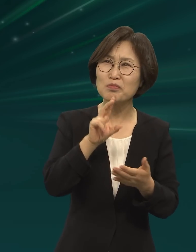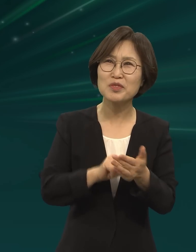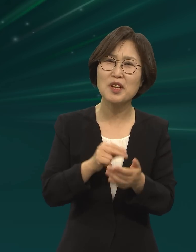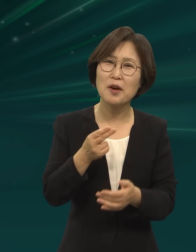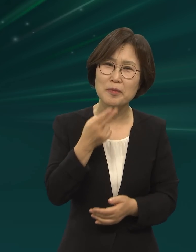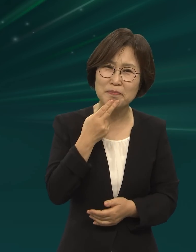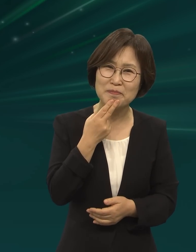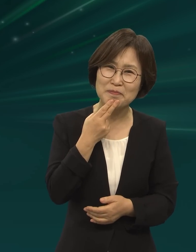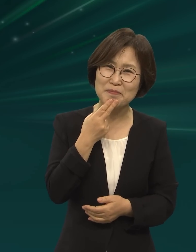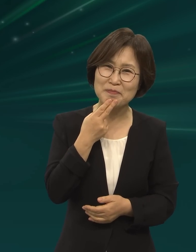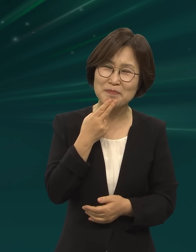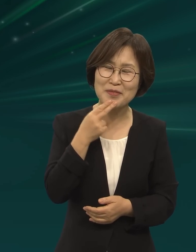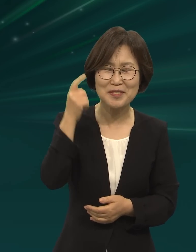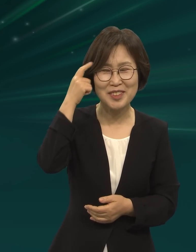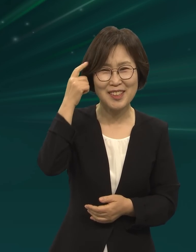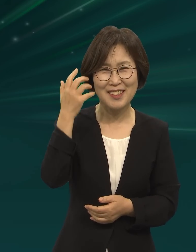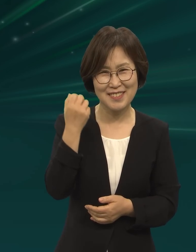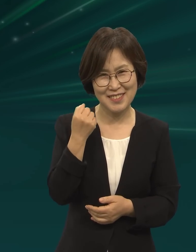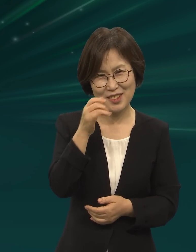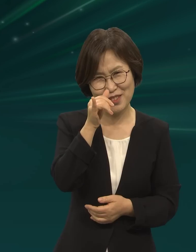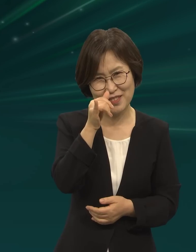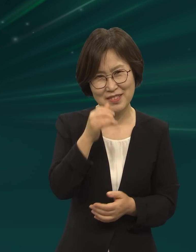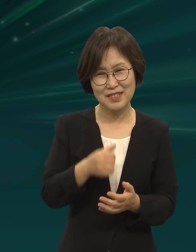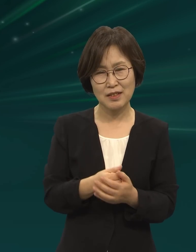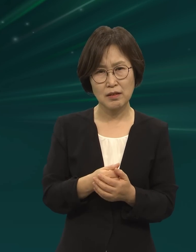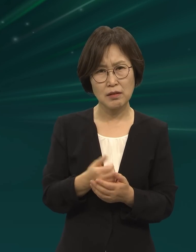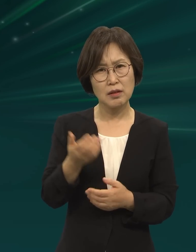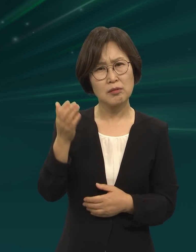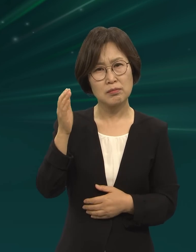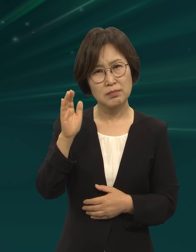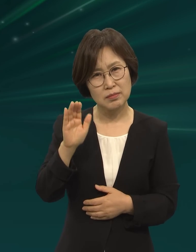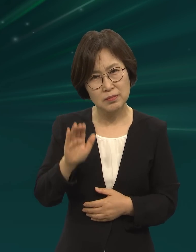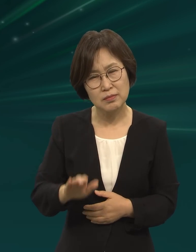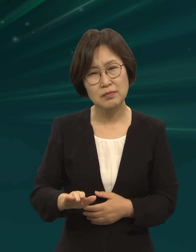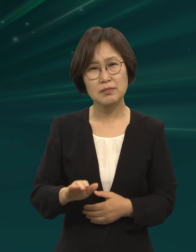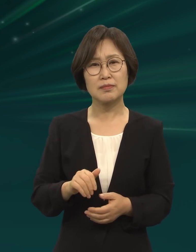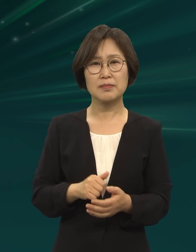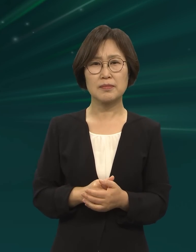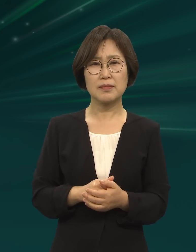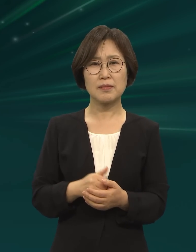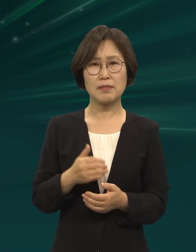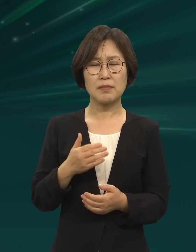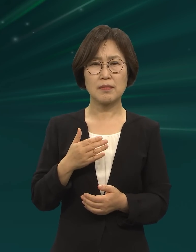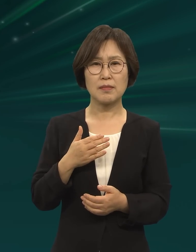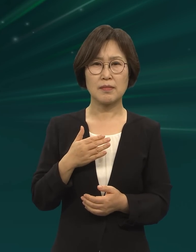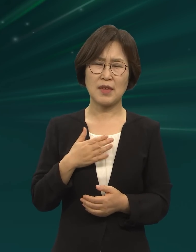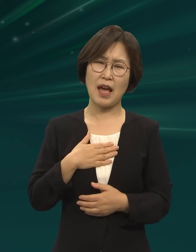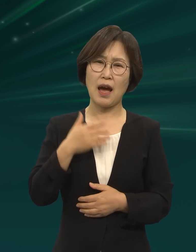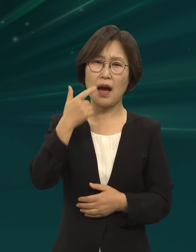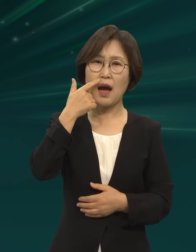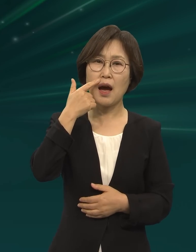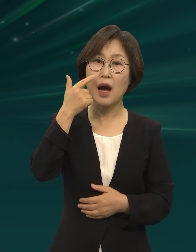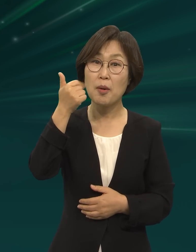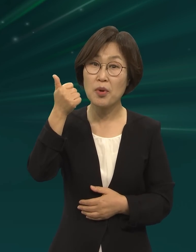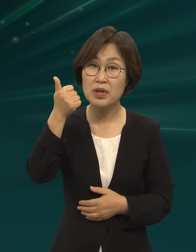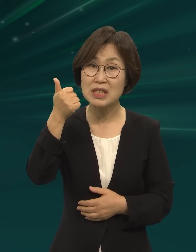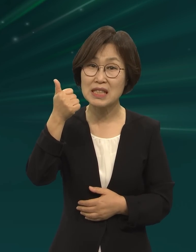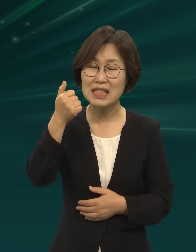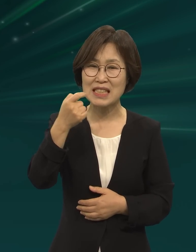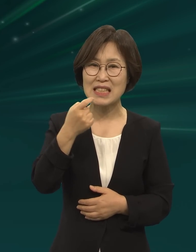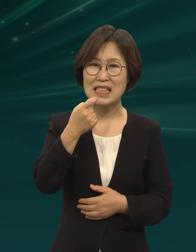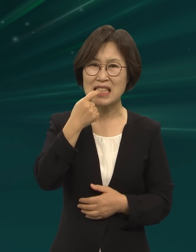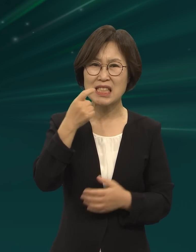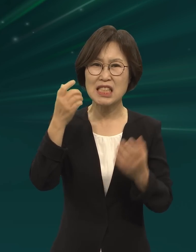오지 않다라고 생각했습니다. 그러나 제 아버지가 힌두교회에 너무 강한 분이